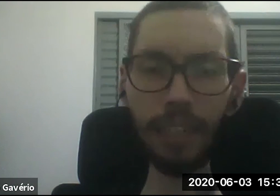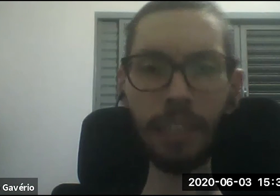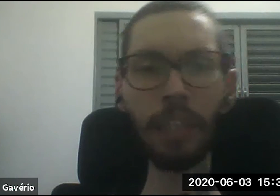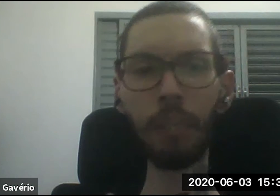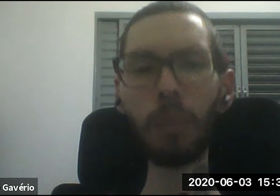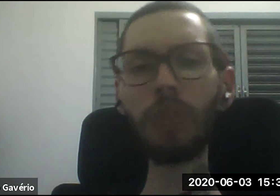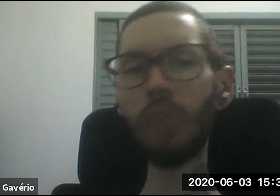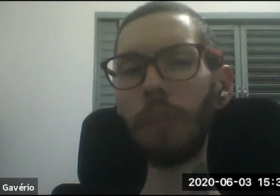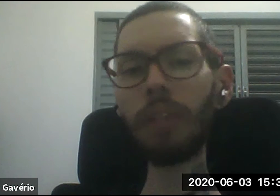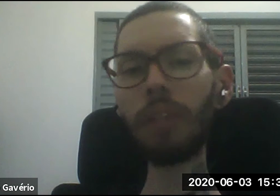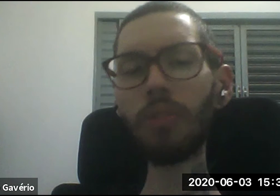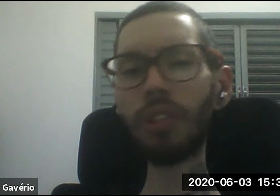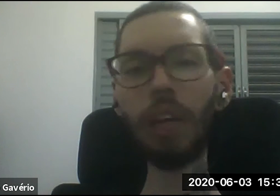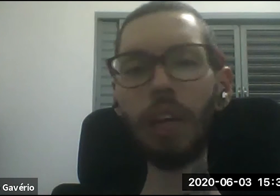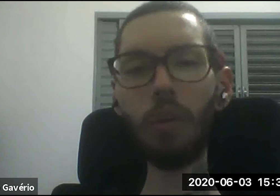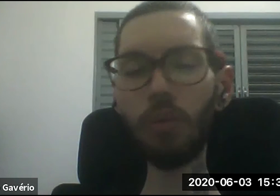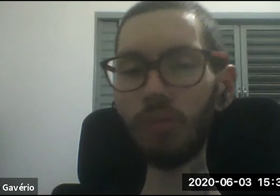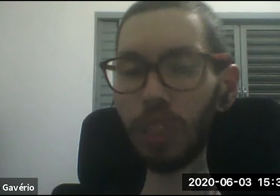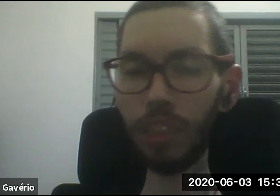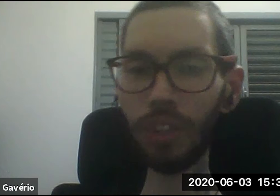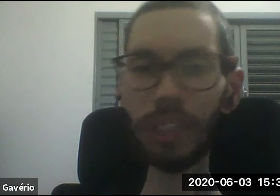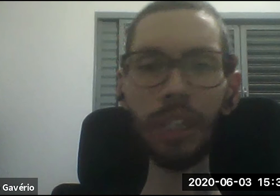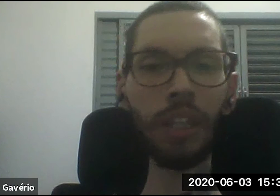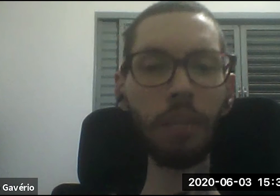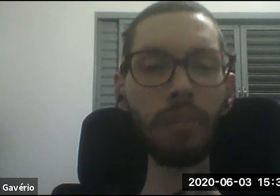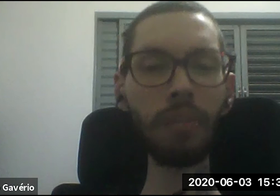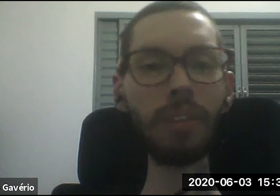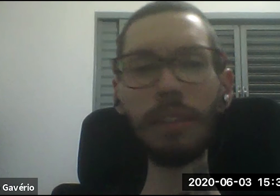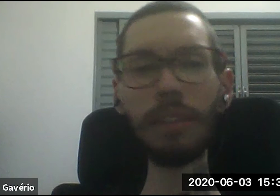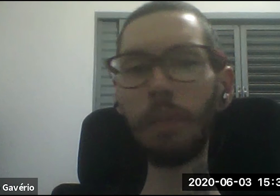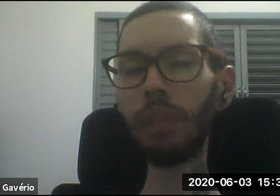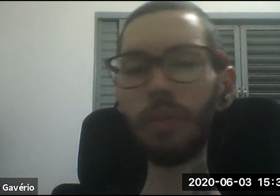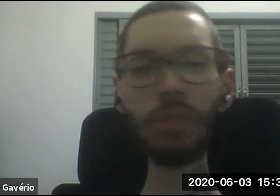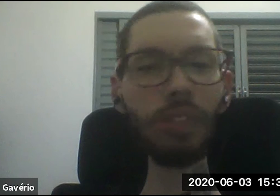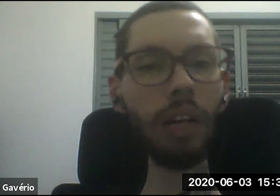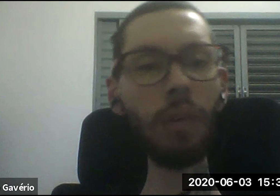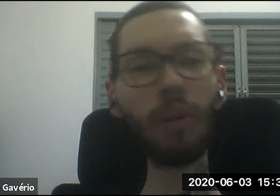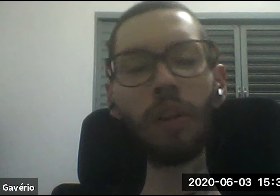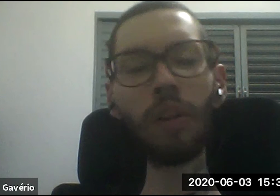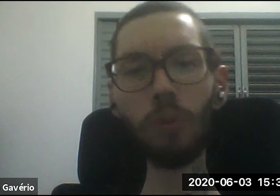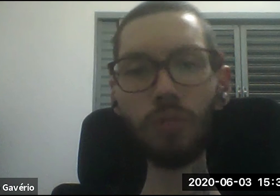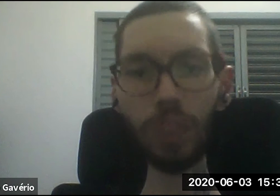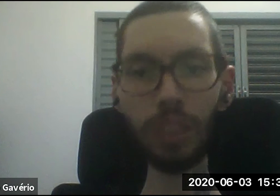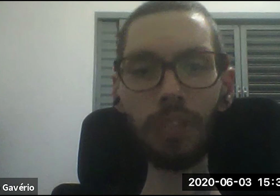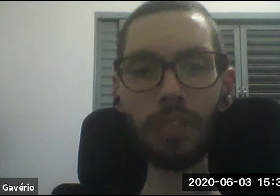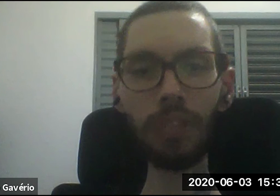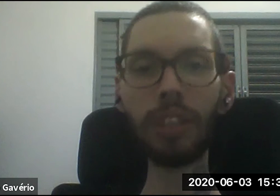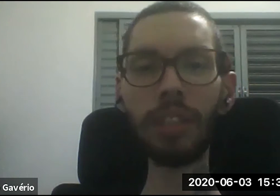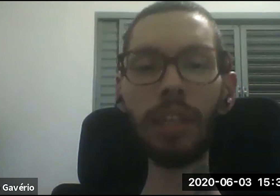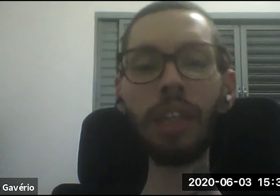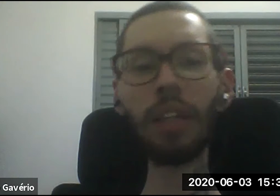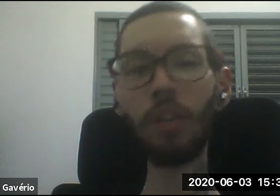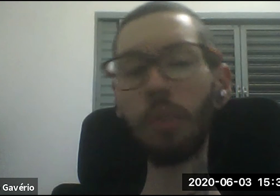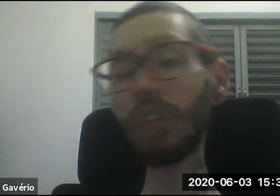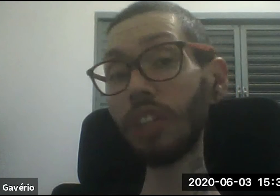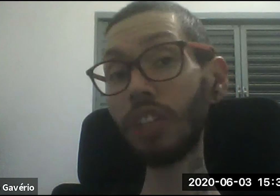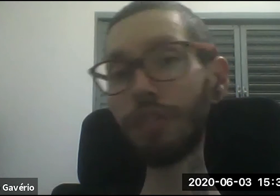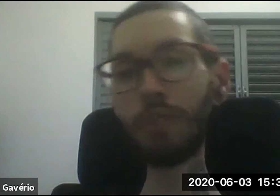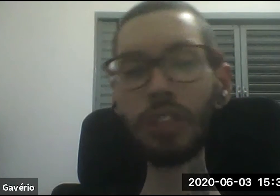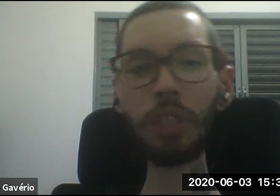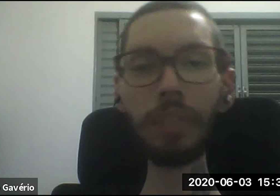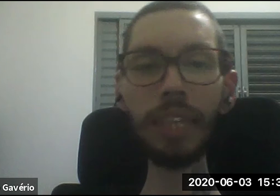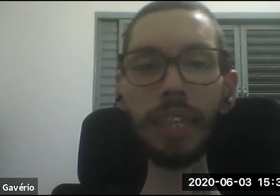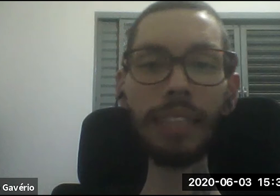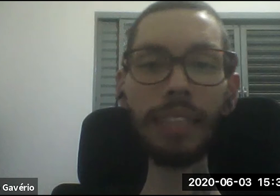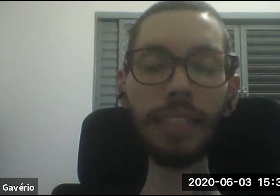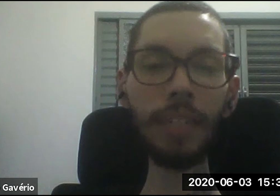permeada por um isolamento social constante, por um distanciamento social constante, né? Como se a gente